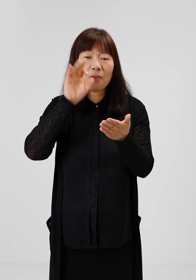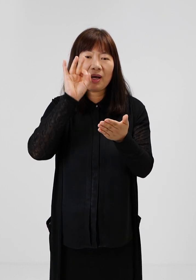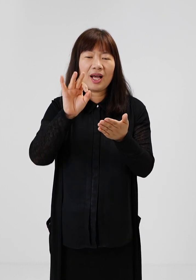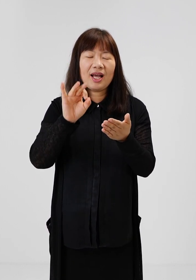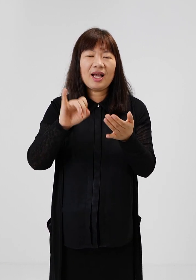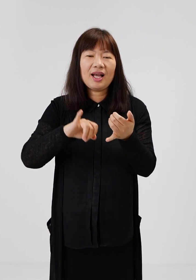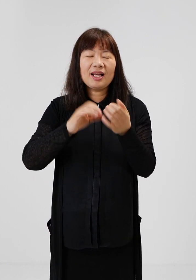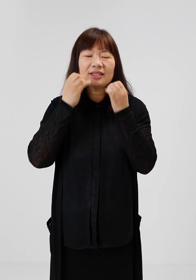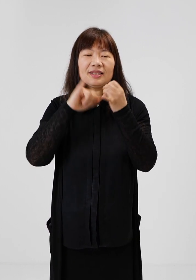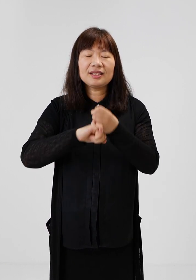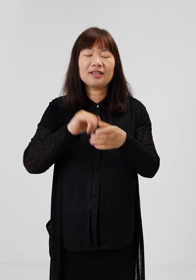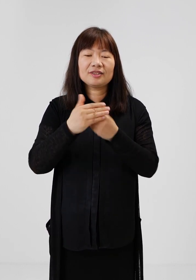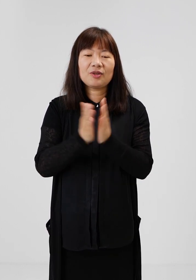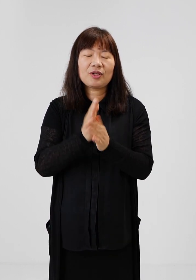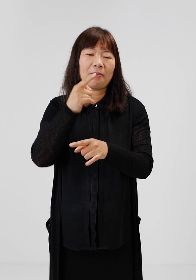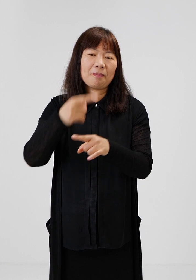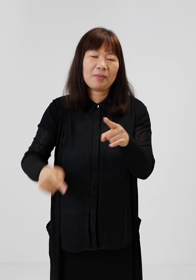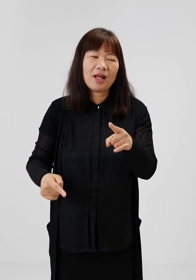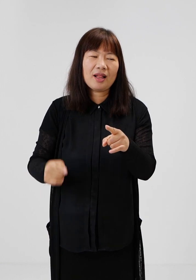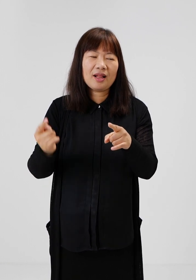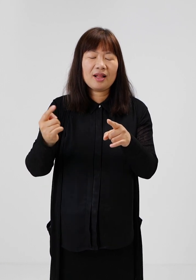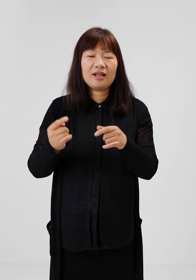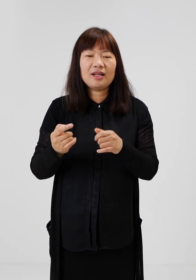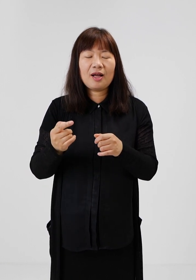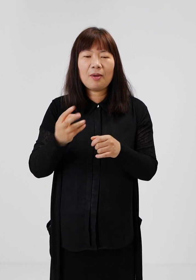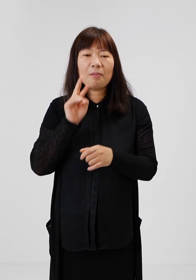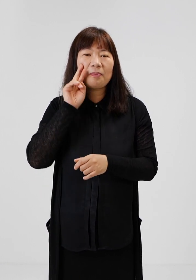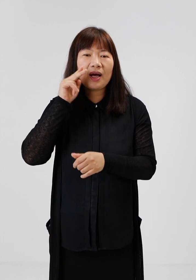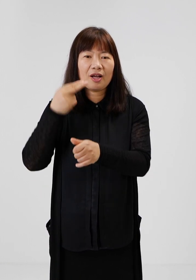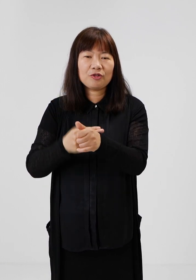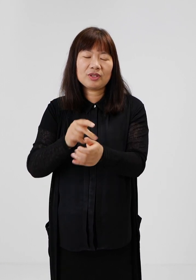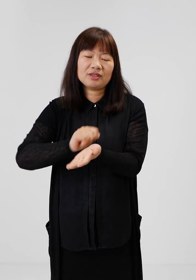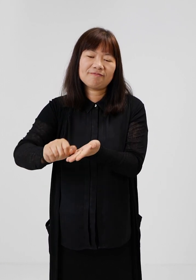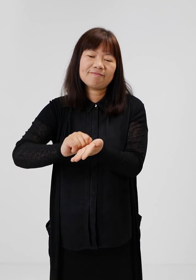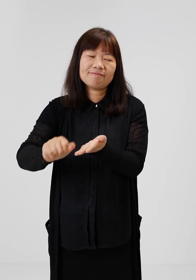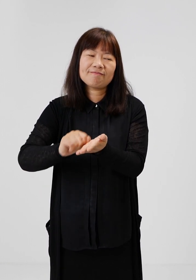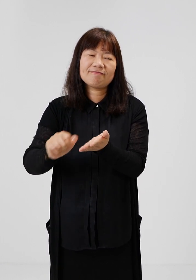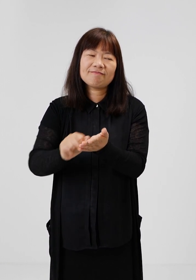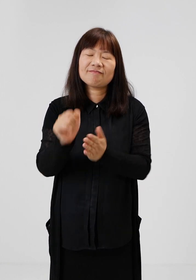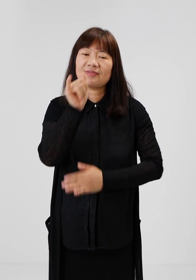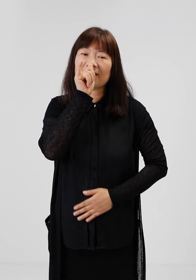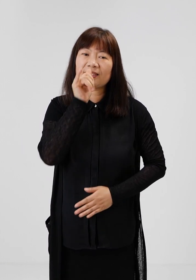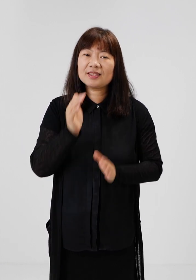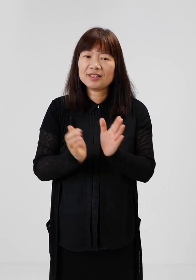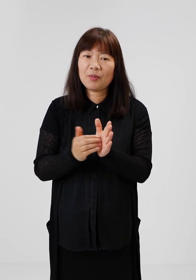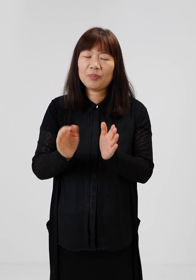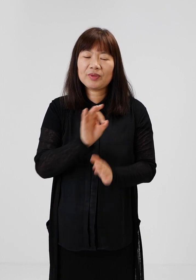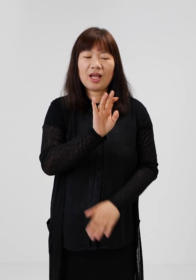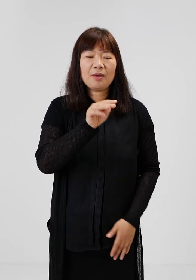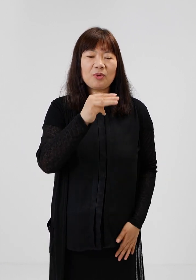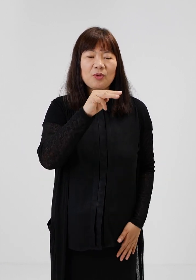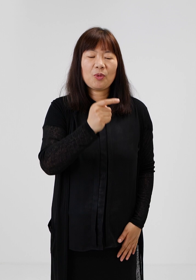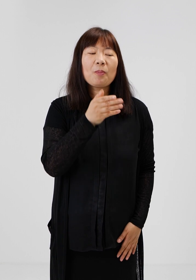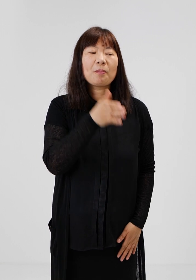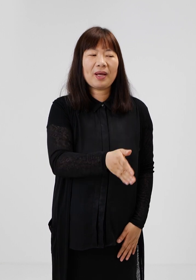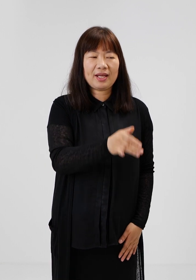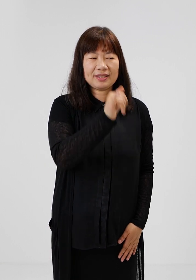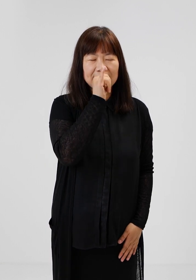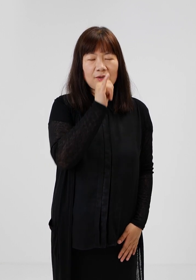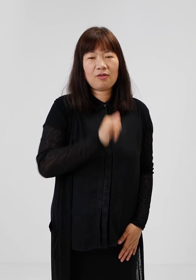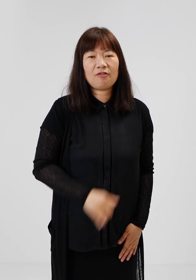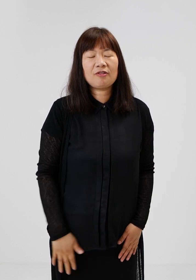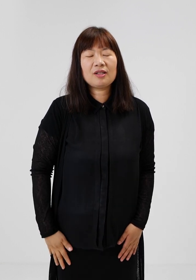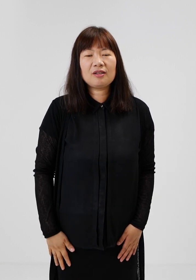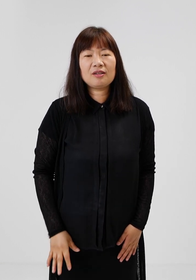성경의 절반을 이 대학자인 바울이 쓰지 않습니까? 근데 또 아볼로파가 있었어요. 이